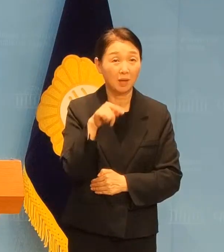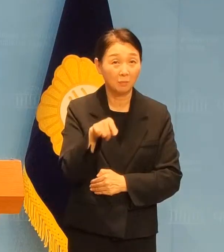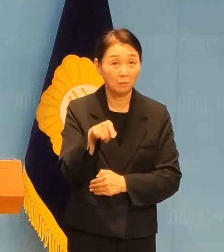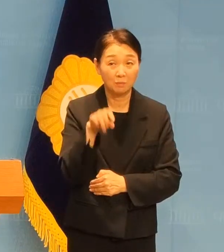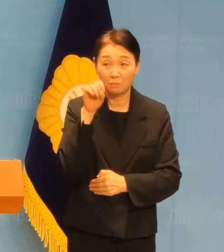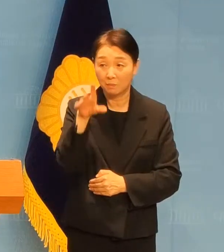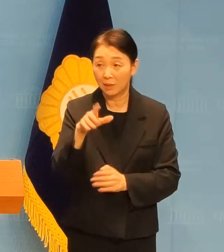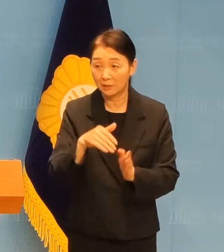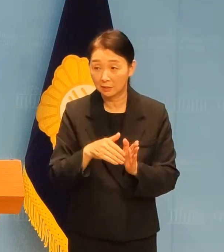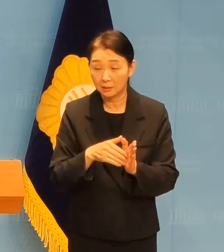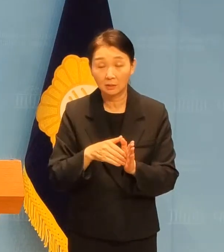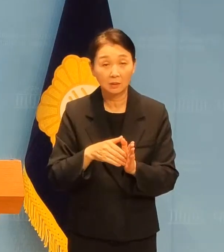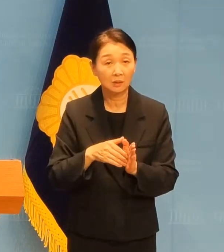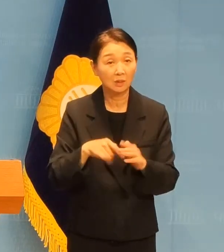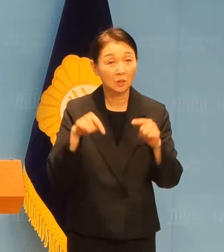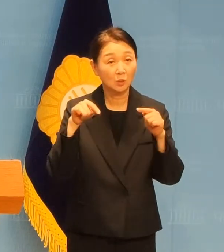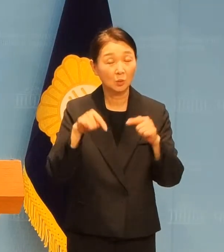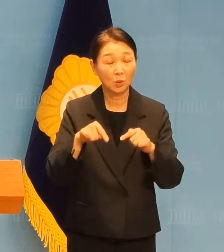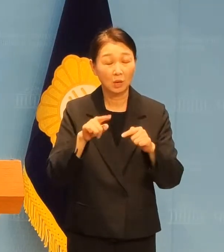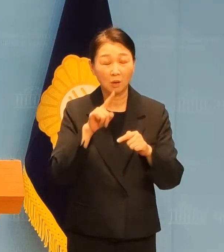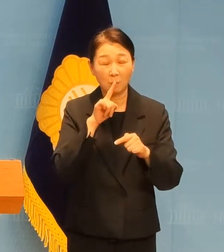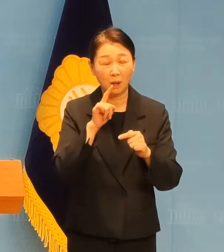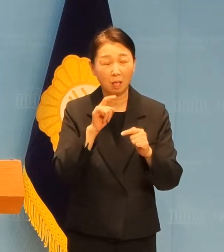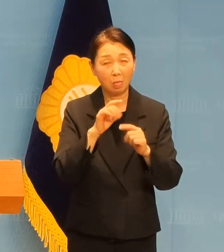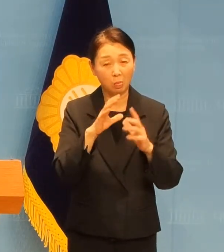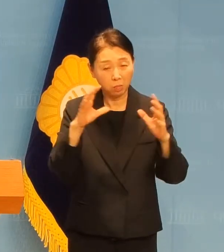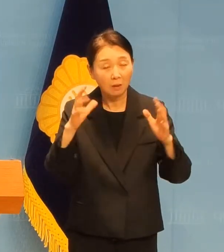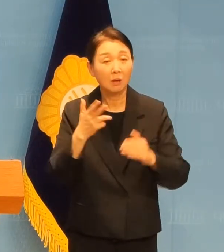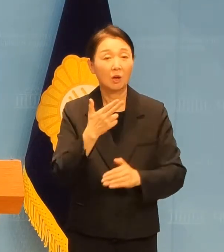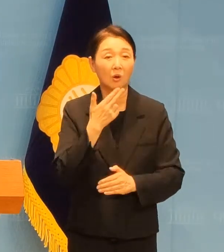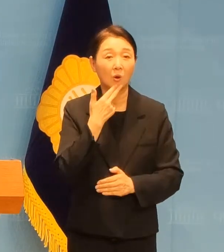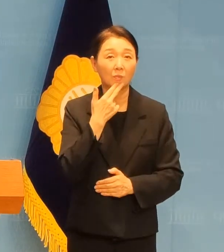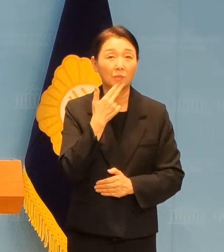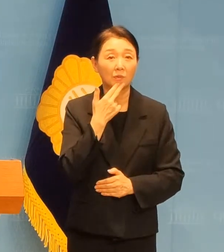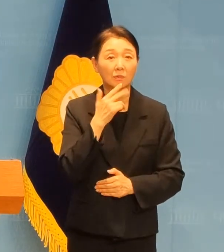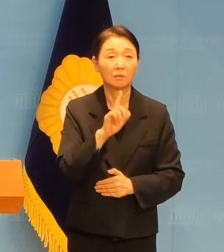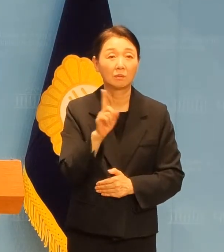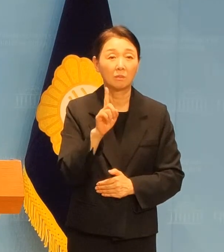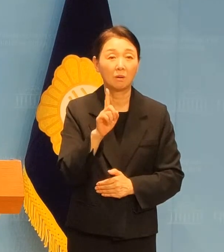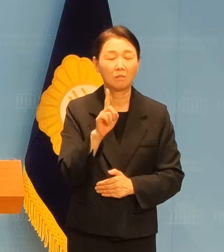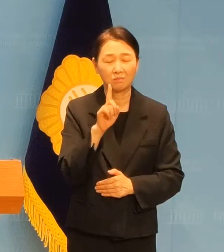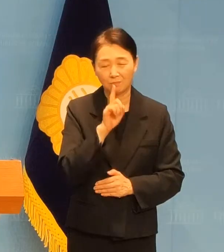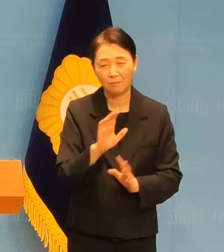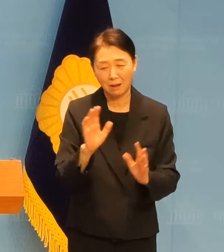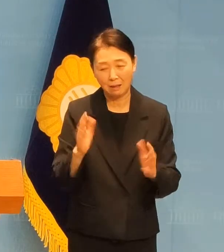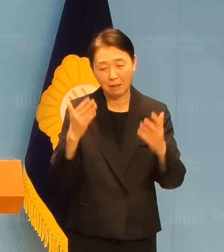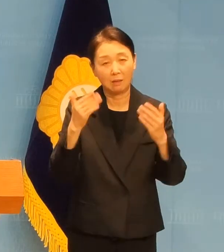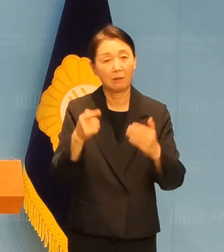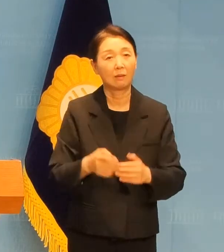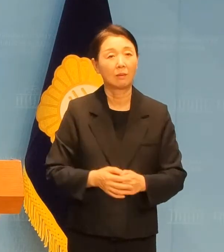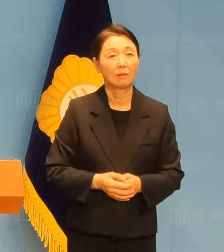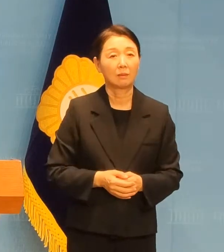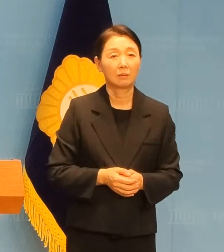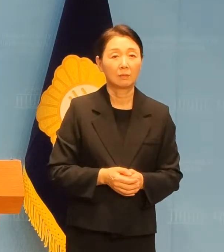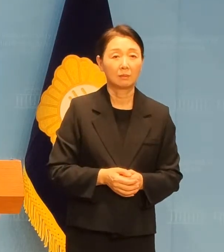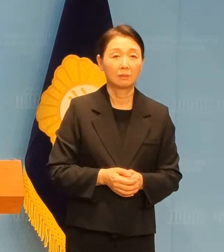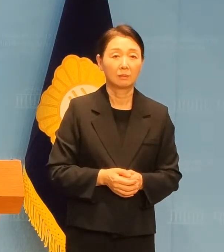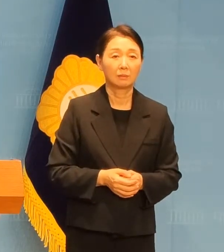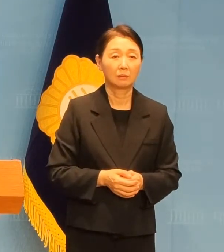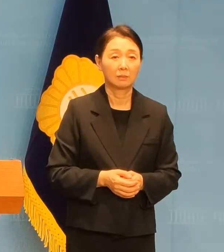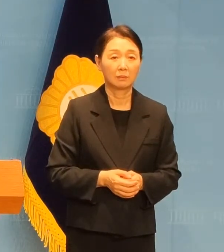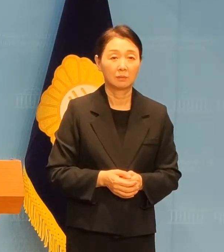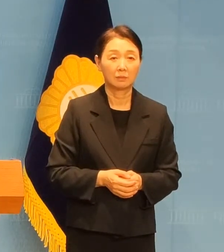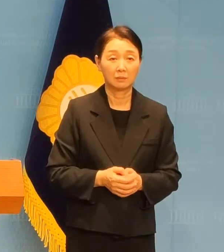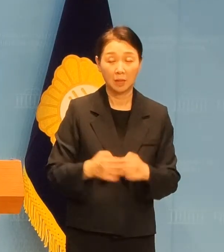치부한 것은 외교적 파장을 고려하지 않은 한없이 가벼운 언행입니다.